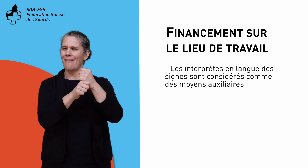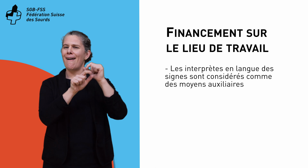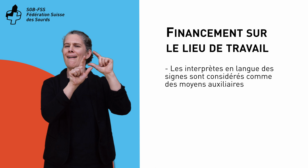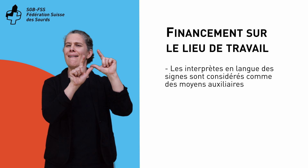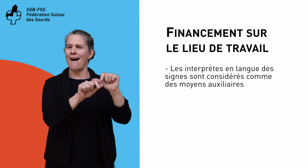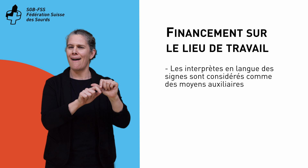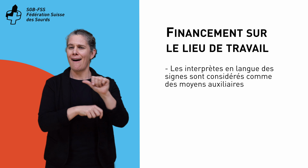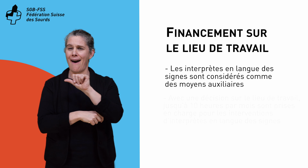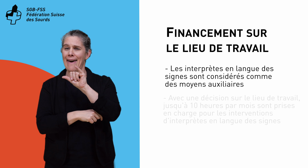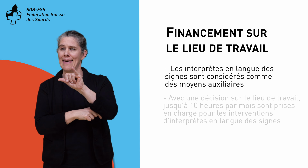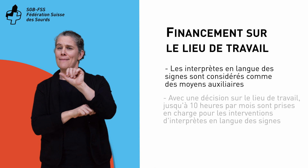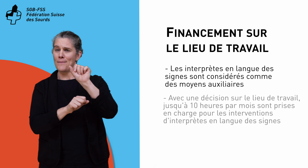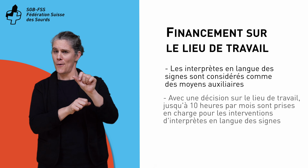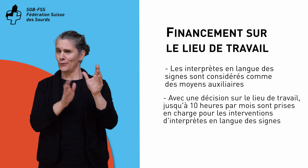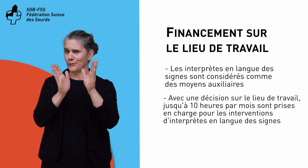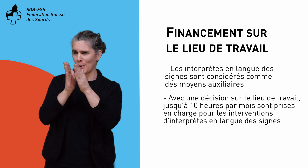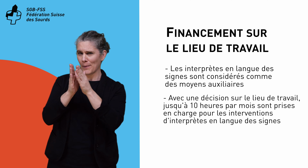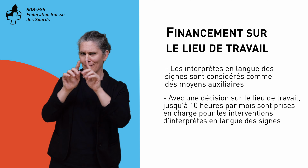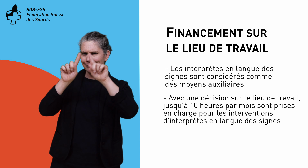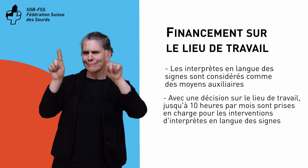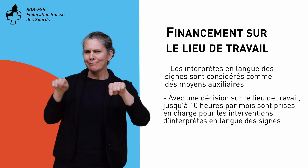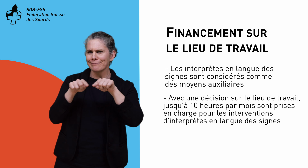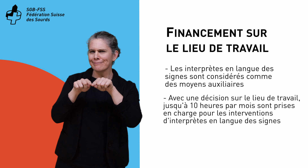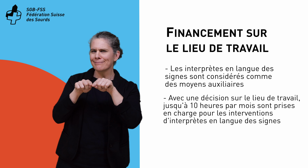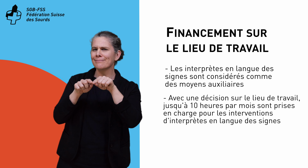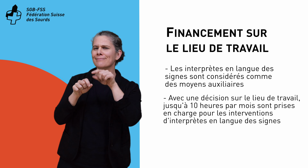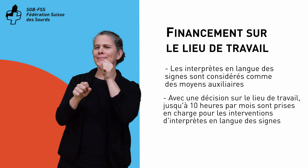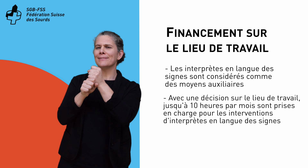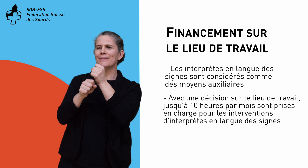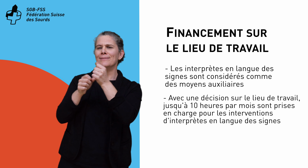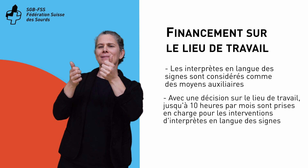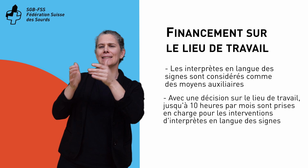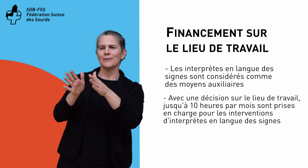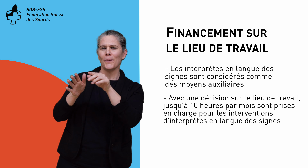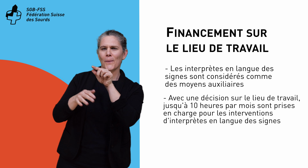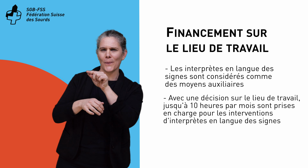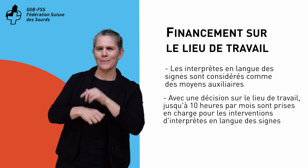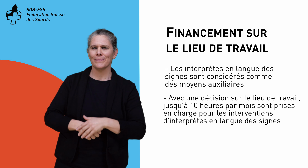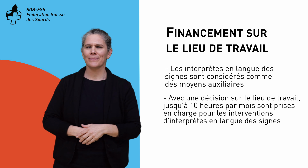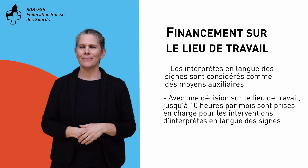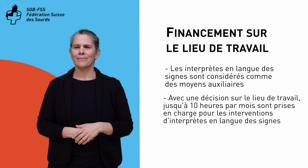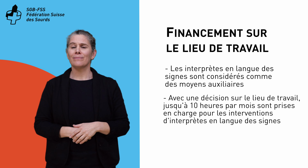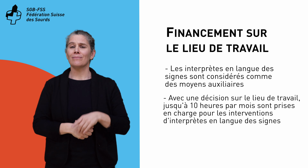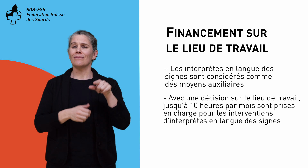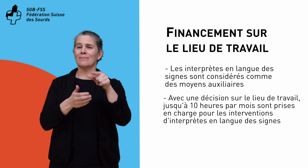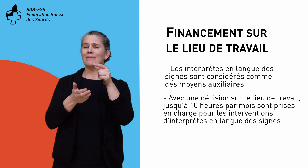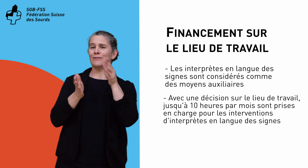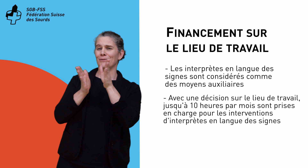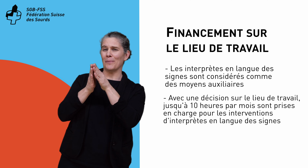Cette décision au poste de travail permet de financer les services d'un interprète en langue des signes et d'un